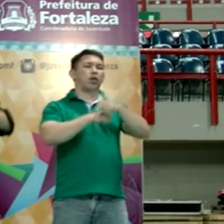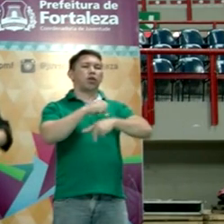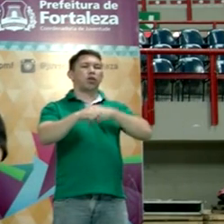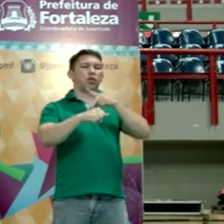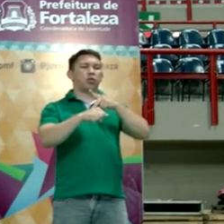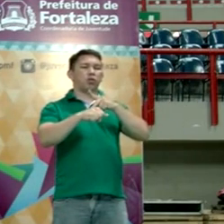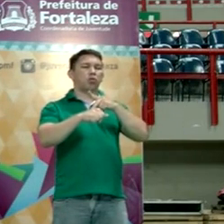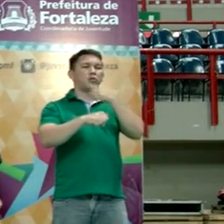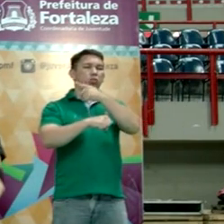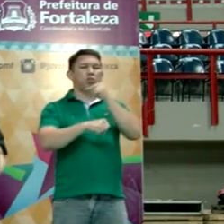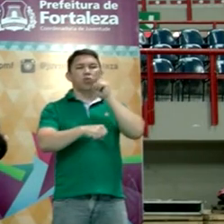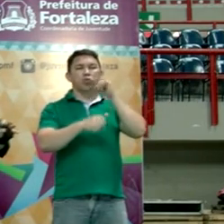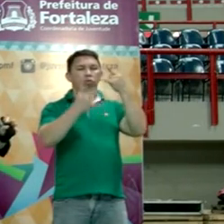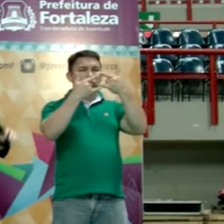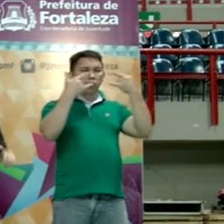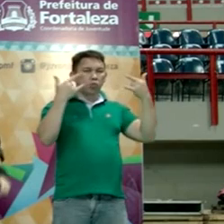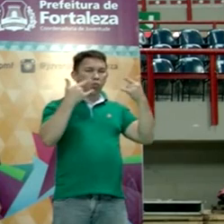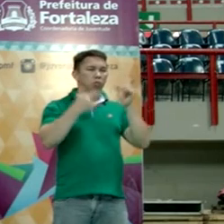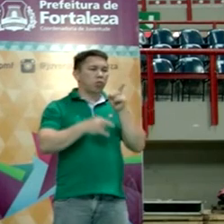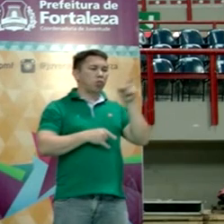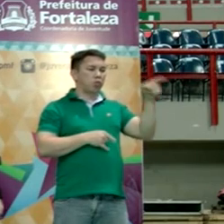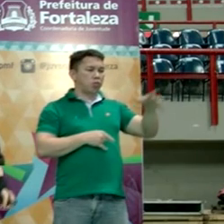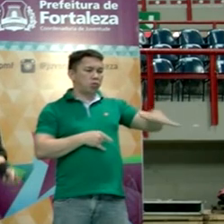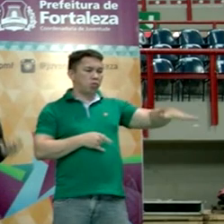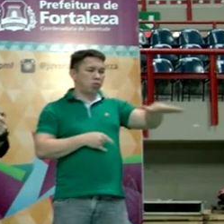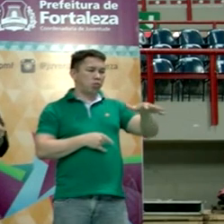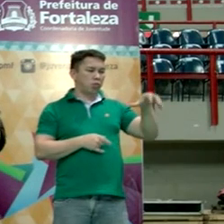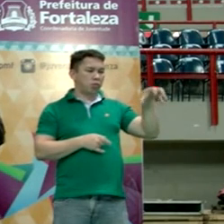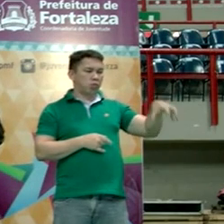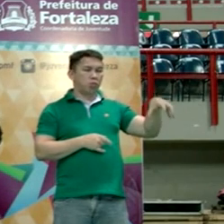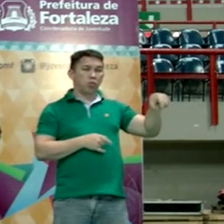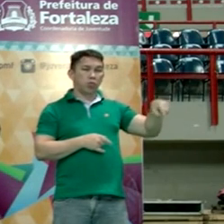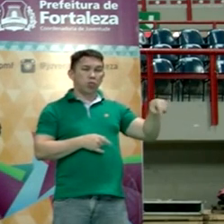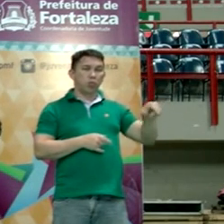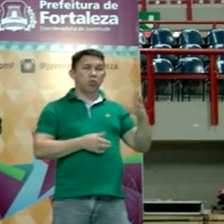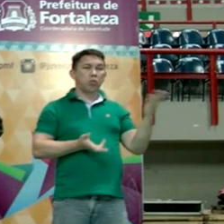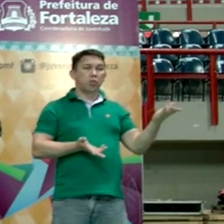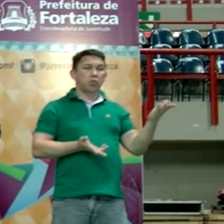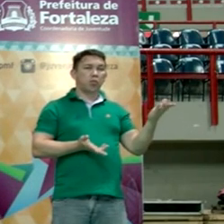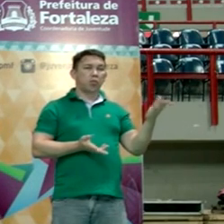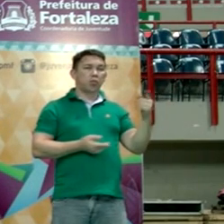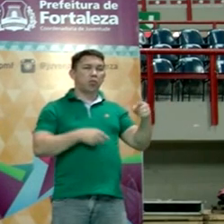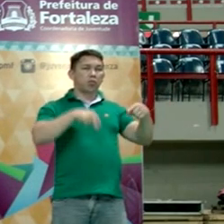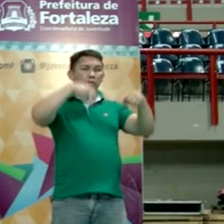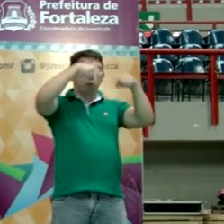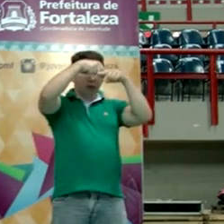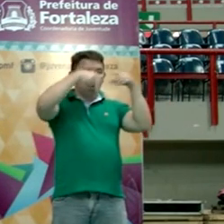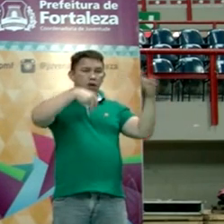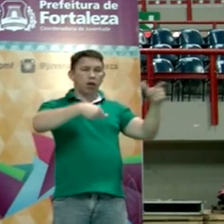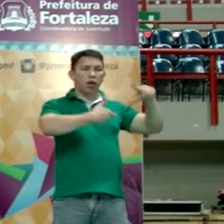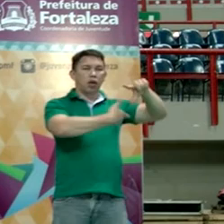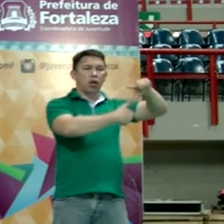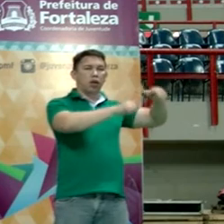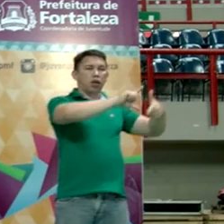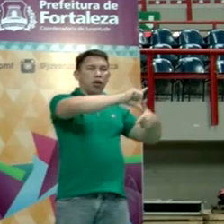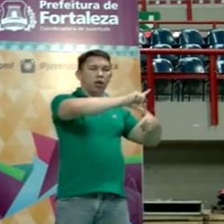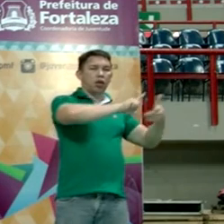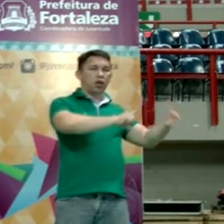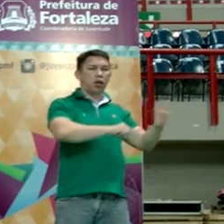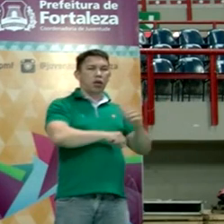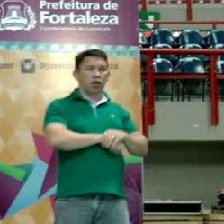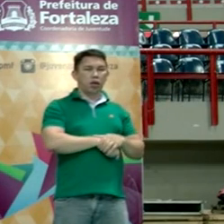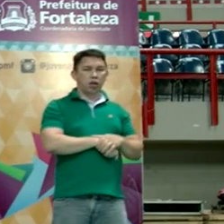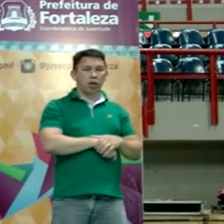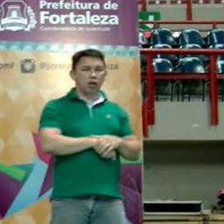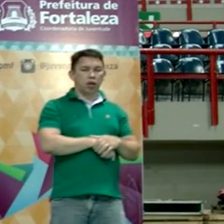do capitalismo contra os inimigos, que obviamente os inimigos na época do Capitão América era o nazismo. Só que aí o